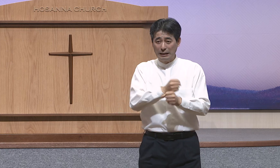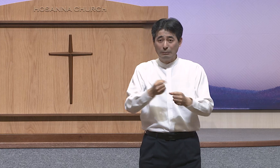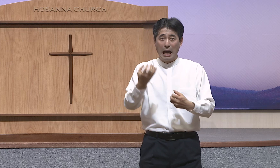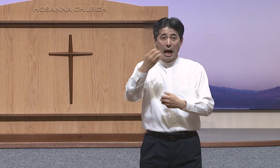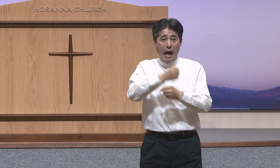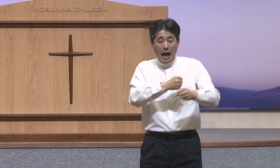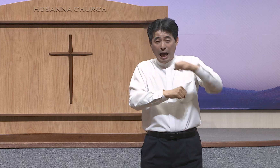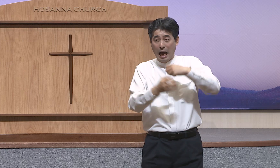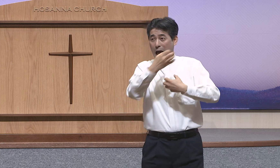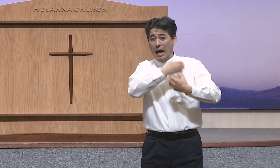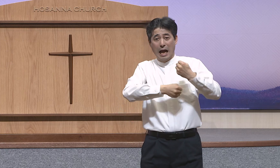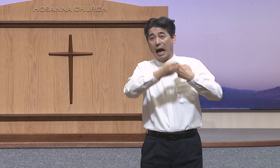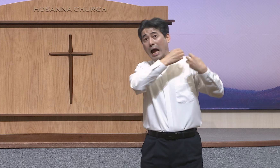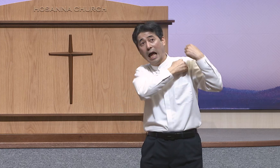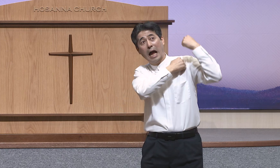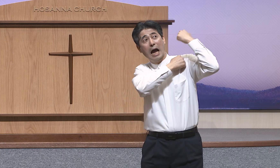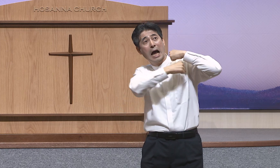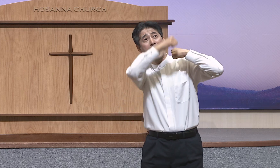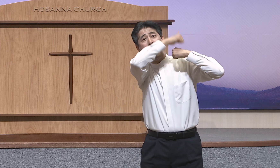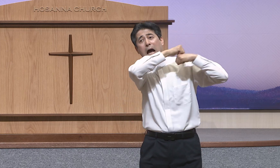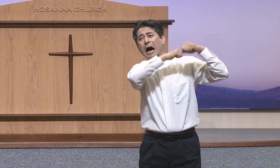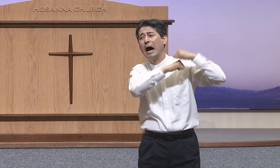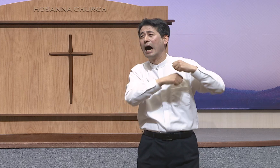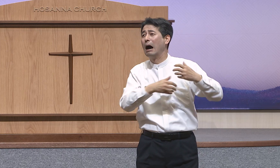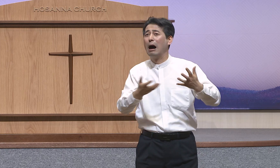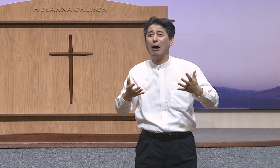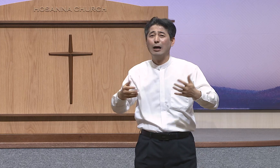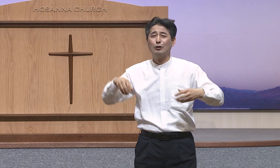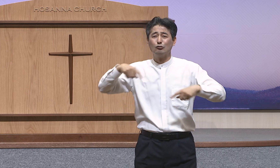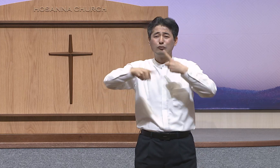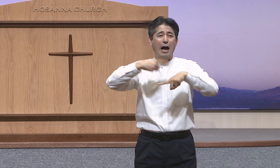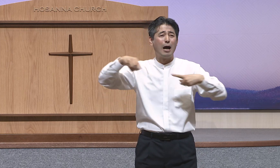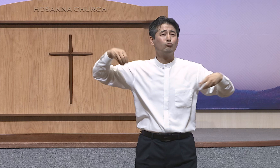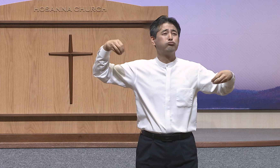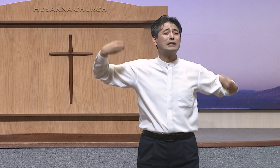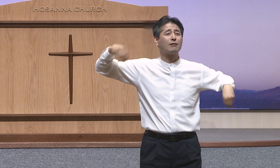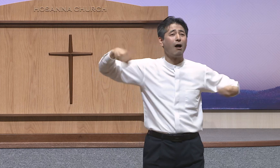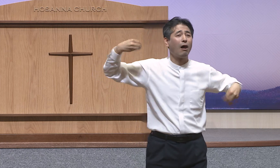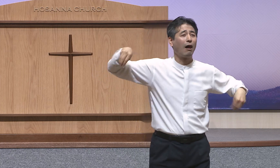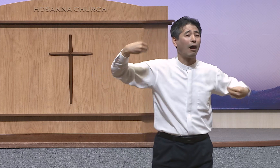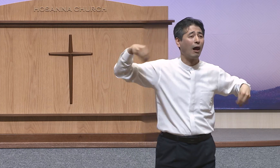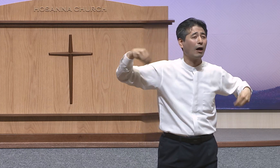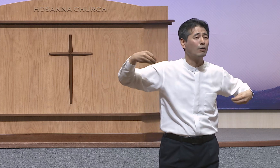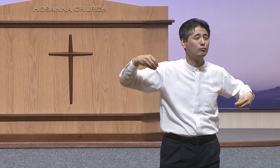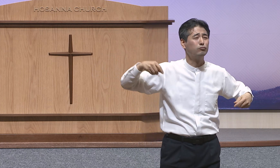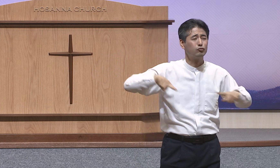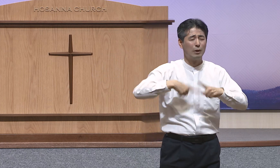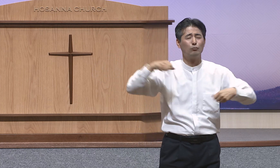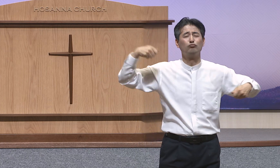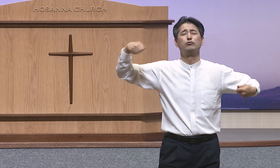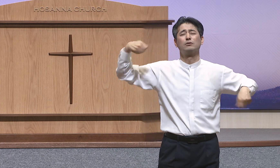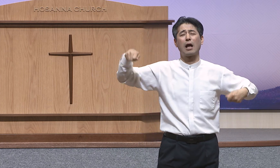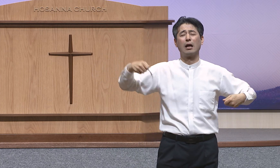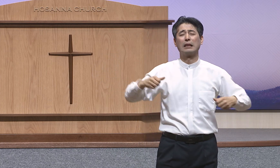뮤지컬도 만들고 하면서 제가 너무 많은 일을 감당하고 있어서 제가 이제 수어